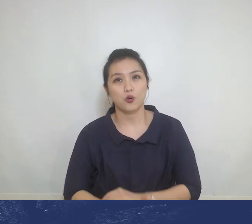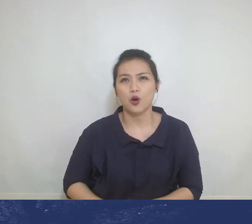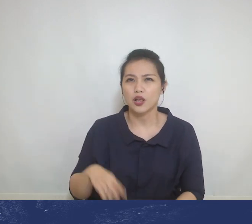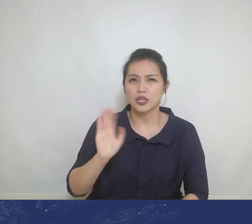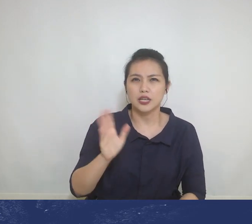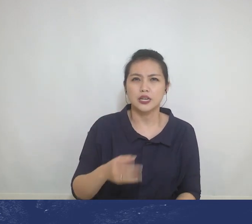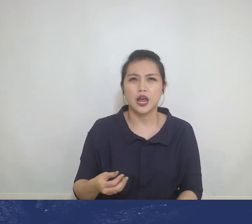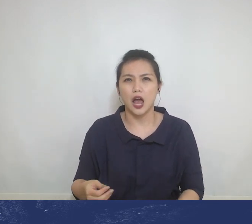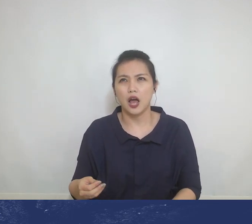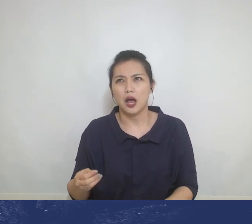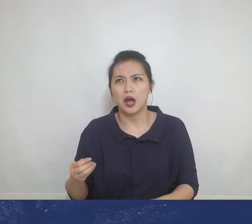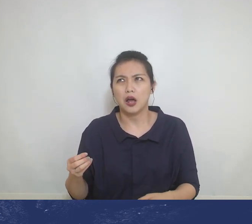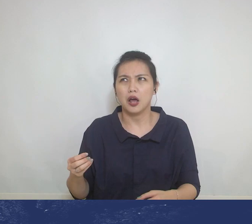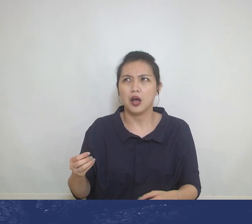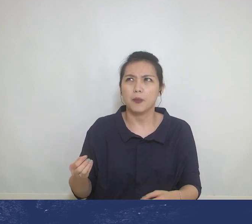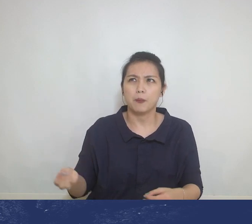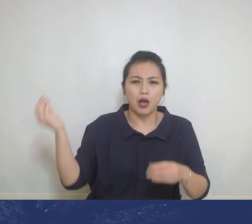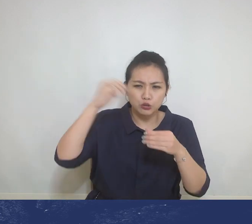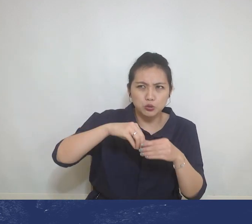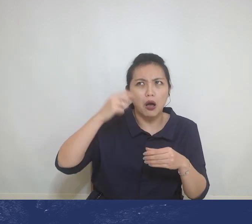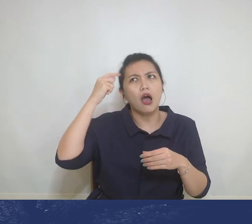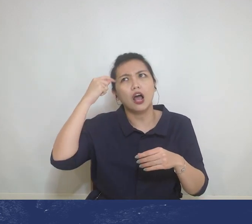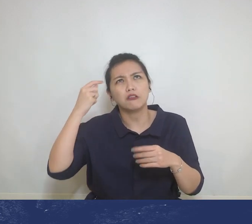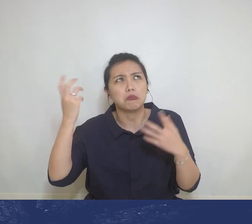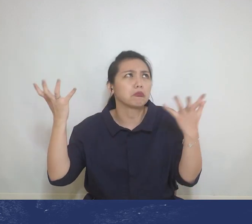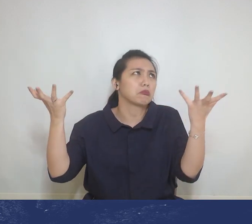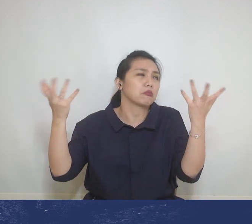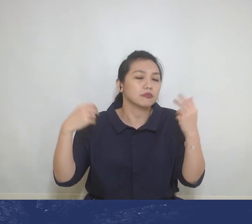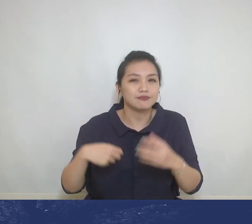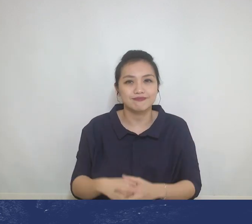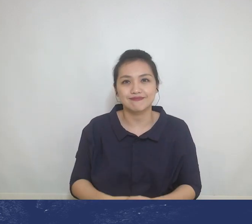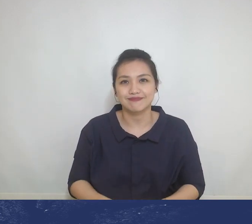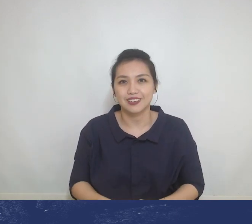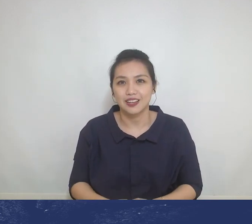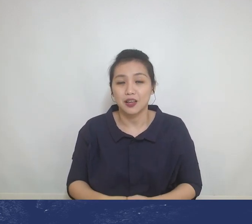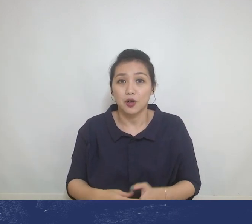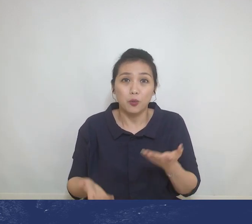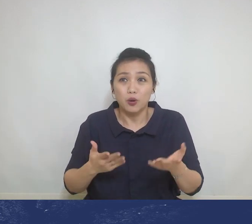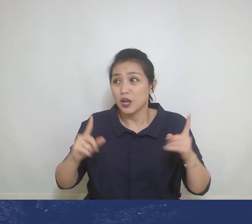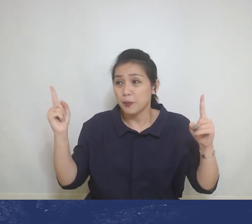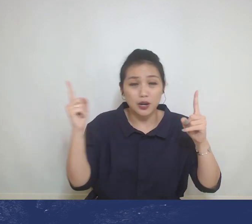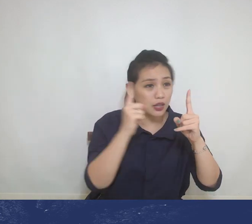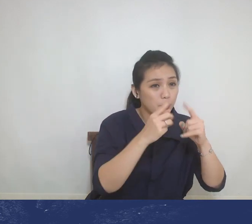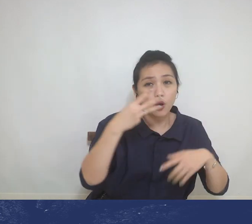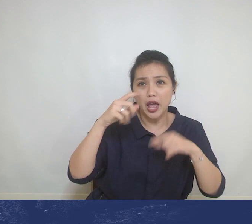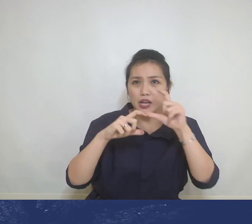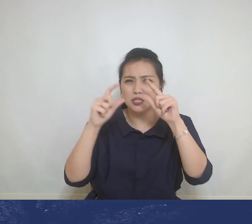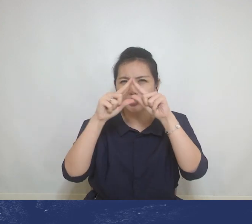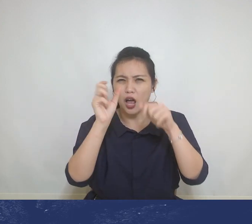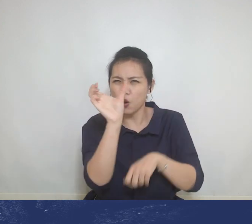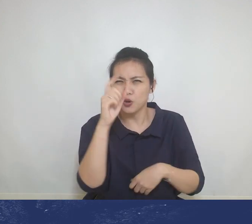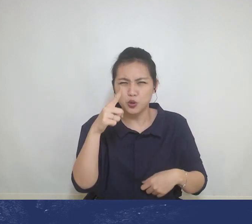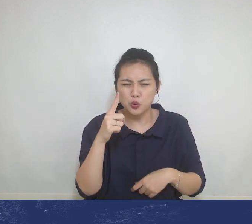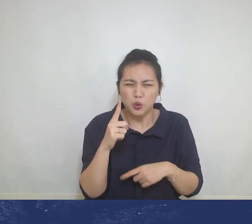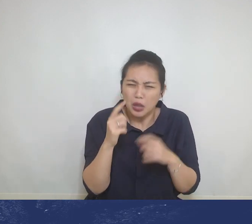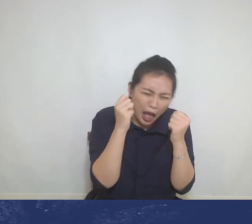akal, itu sama sekali gak masuk akal. Disuruh pulang hadapi Esau itu bukan hal yang mudah. Tapi dia tetap mau taat kepada